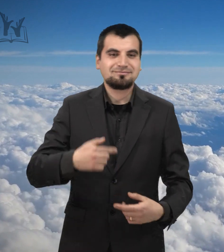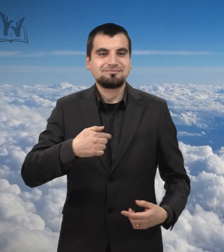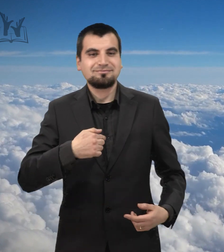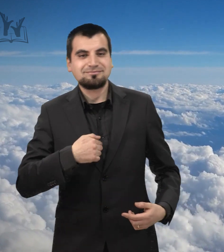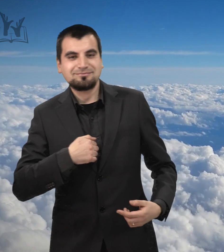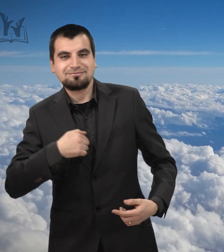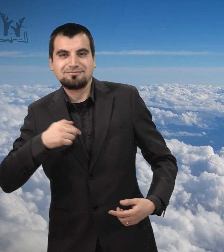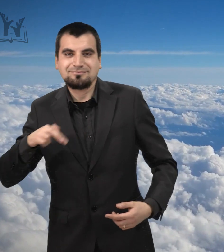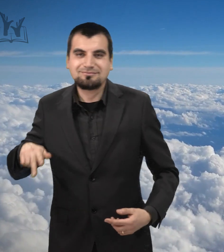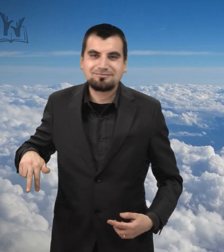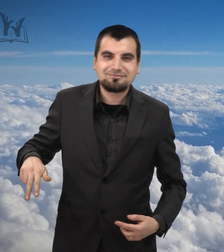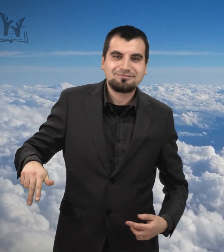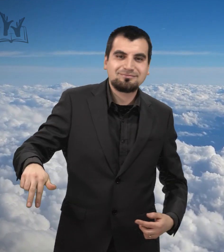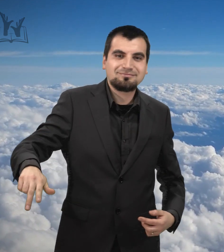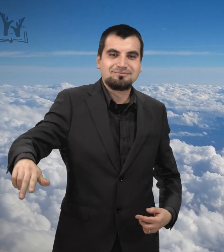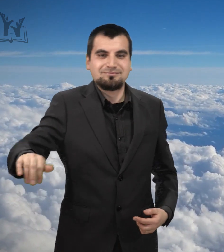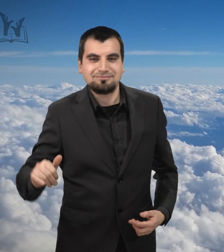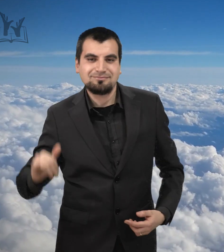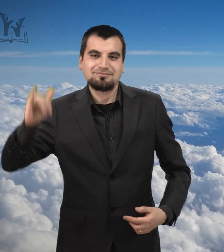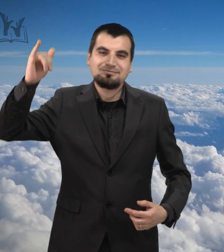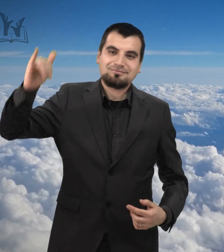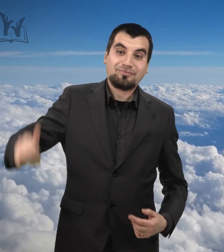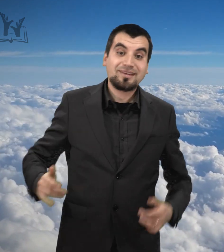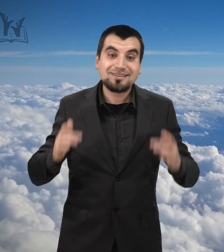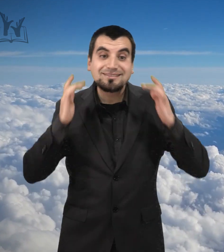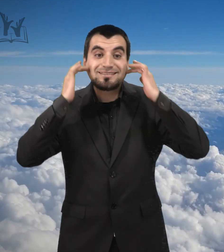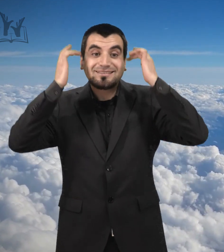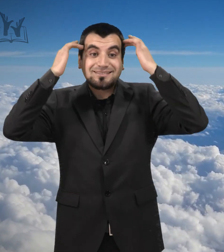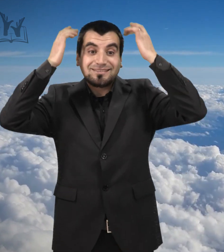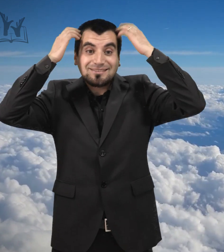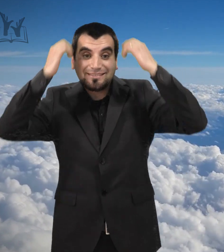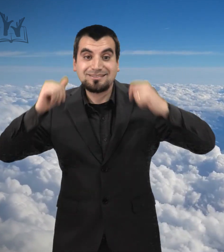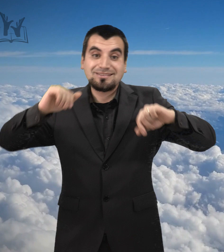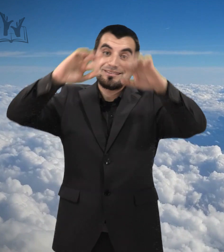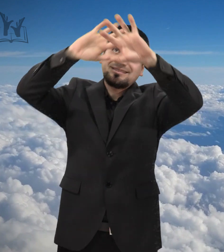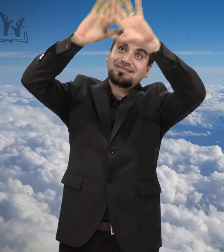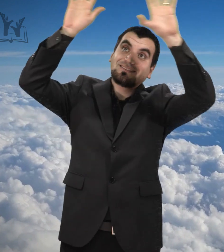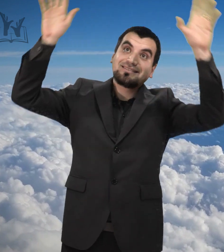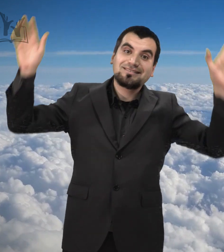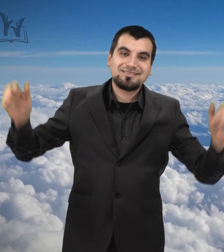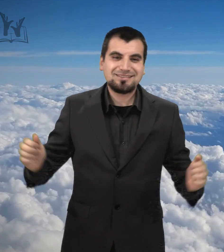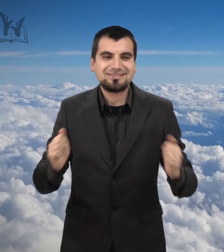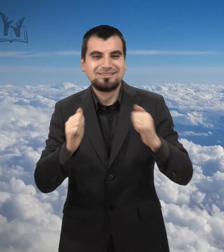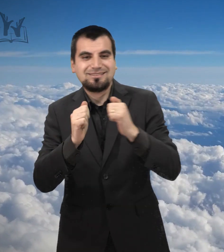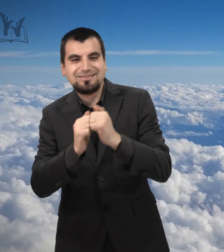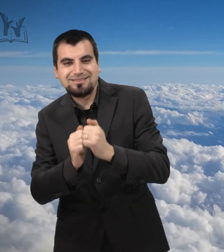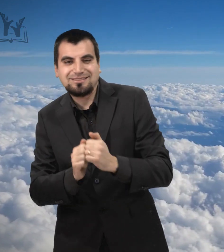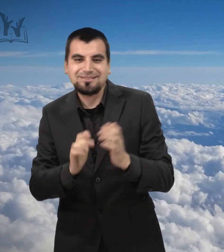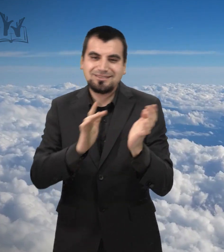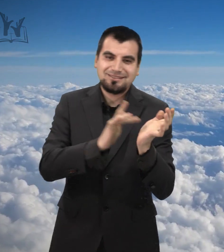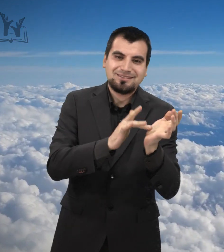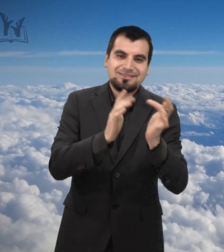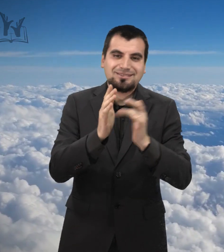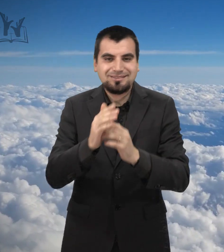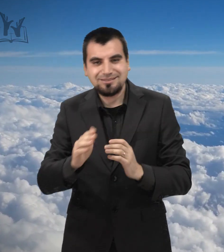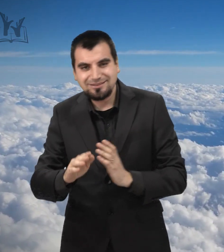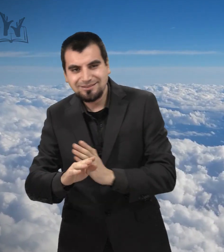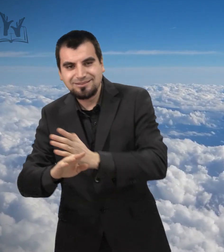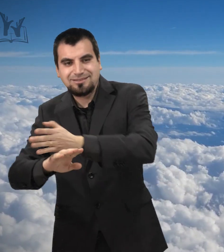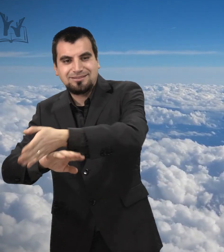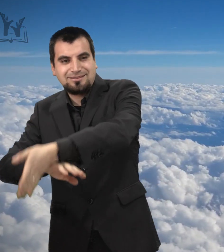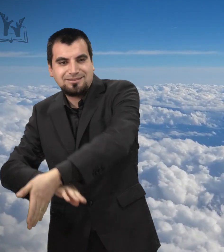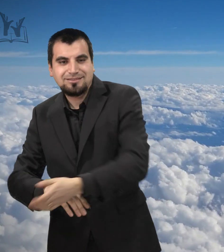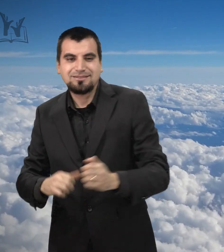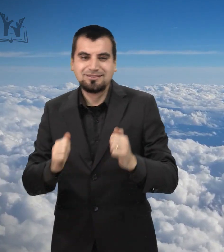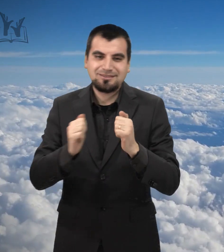¡Voy caminando siempre contento rumbo al cielo con